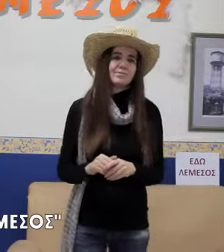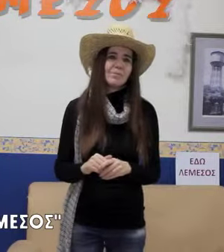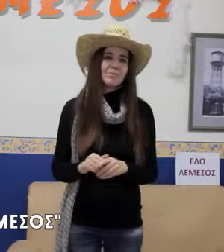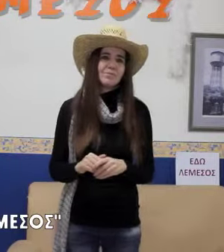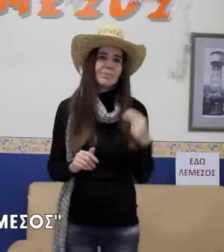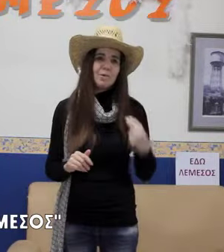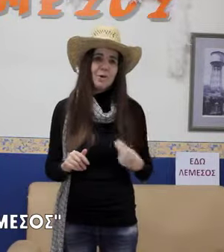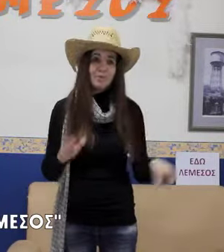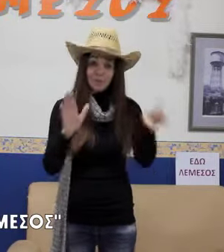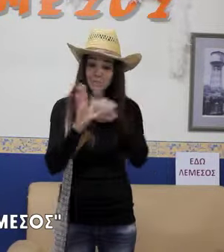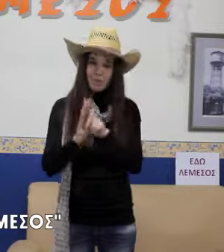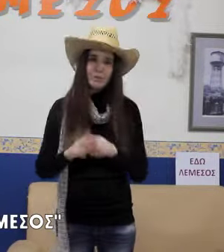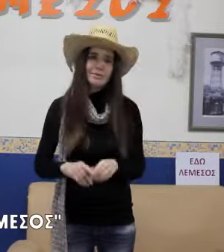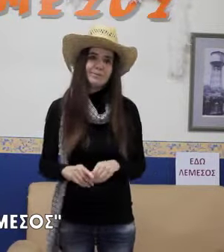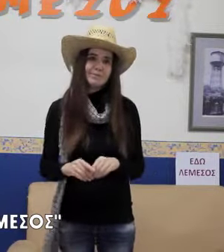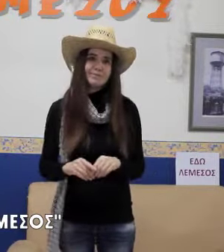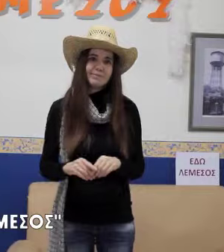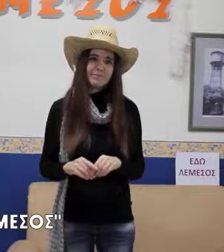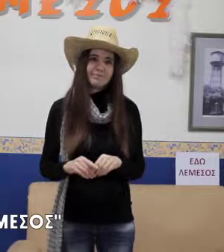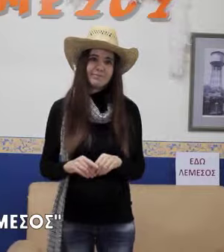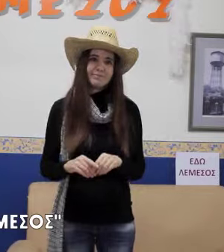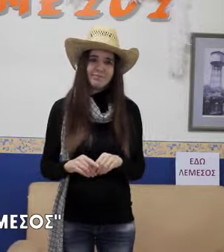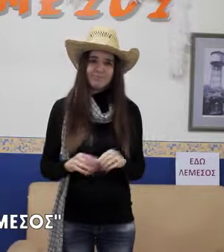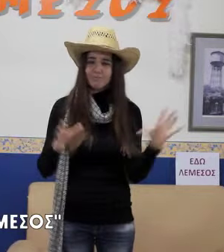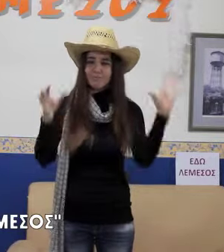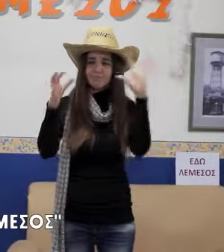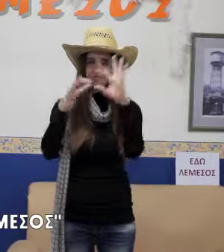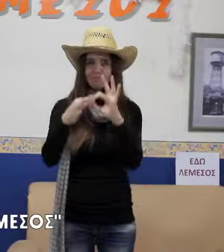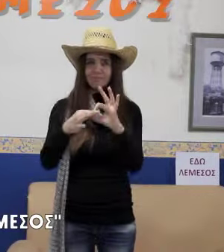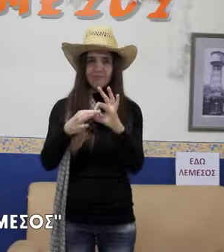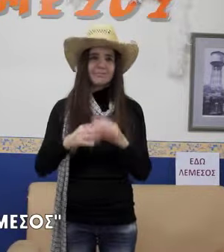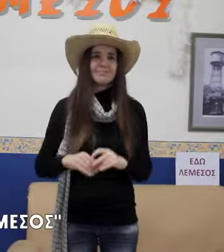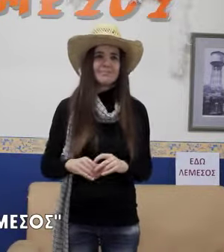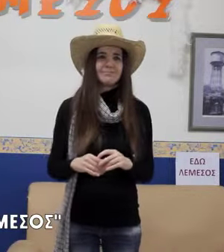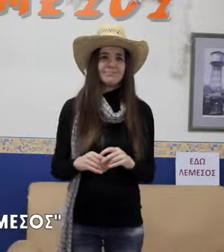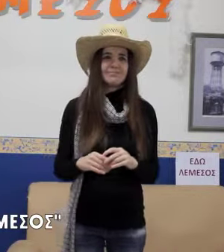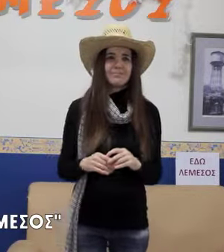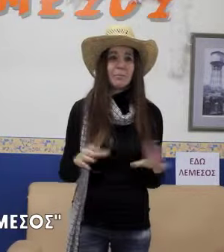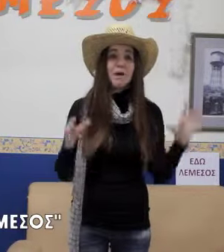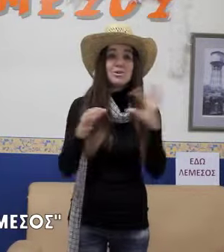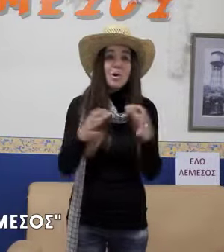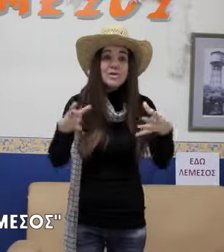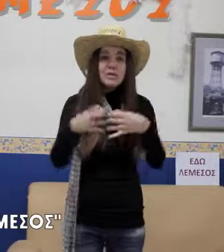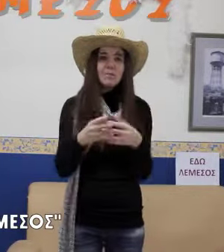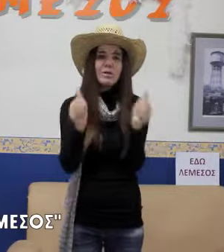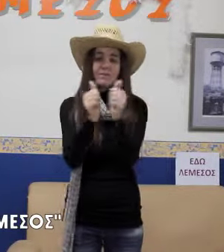Ο Δήμος Λεμεσού, σε συνεργασία με το Σύνδεσμο Φίλοι